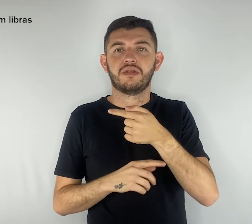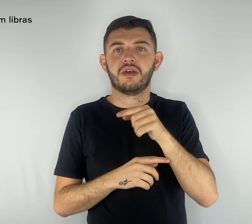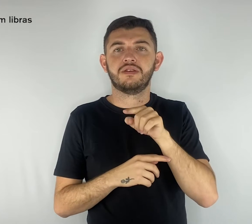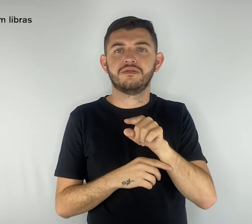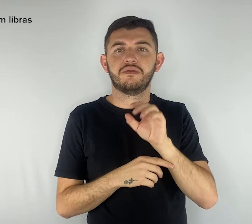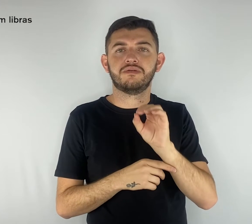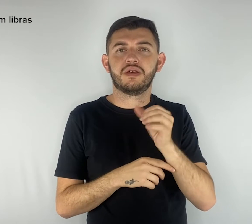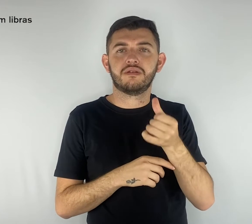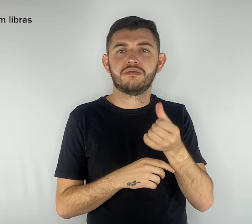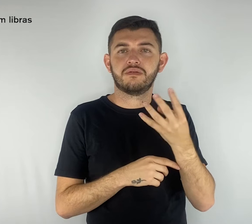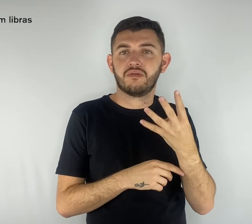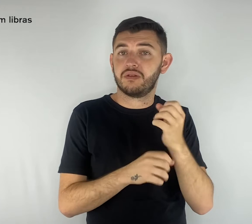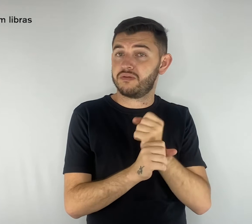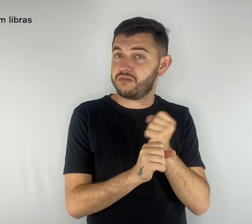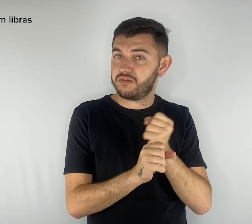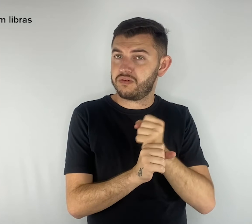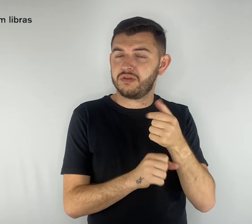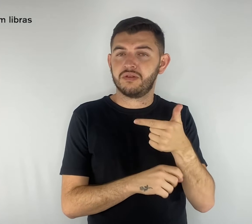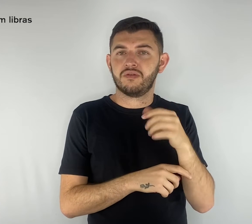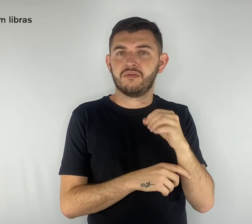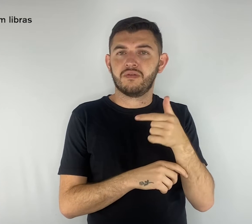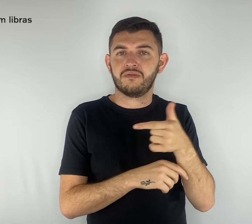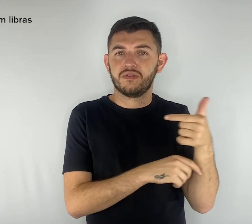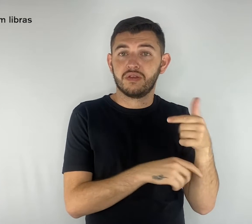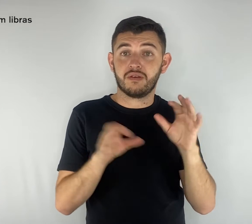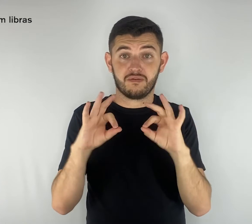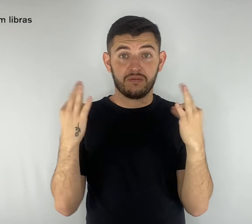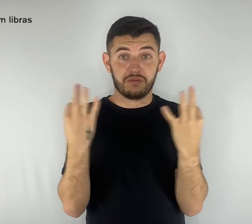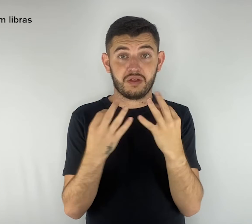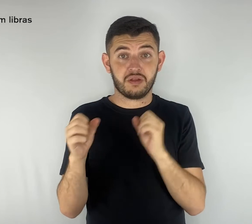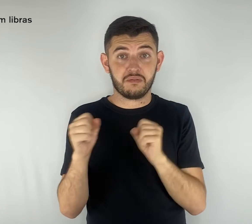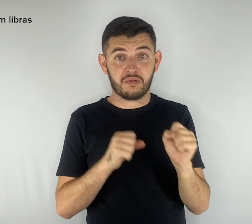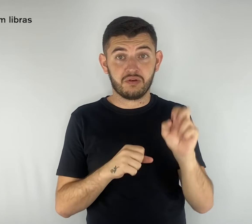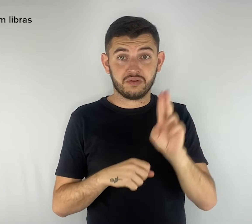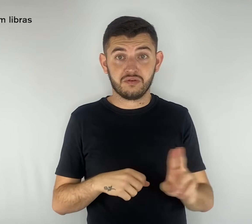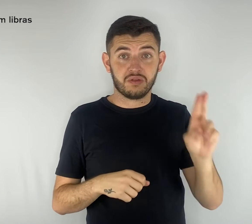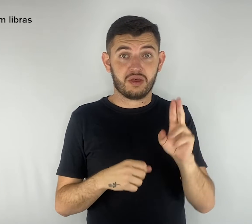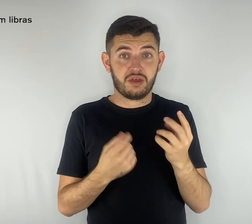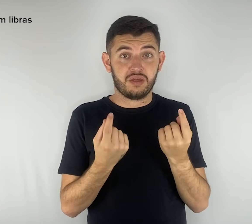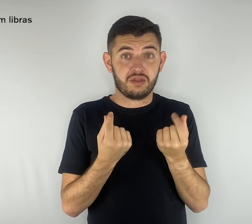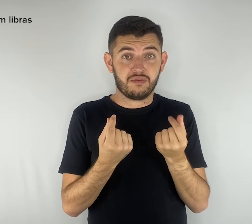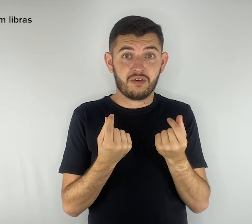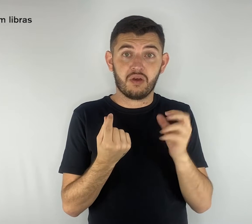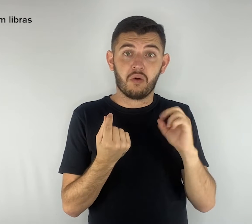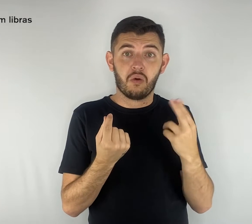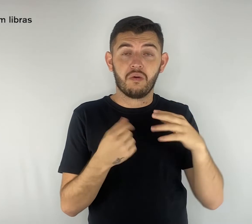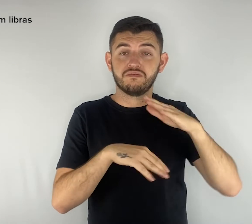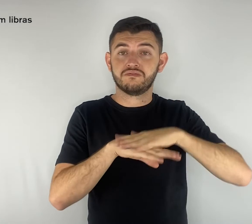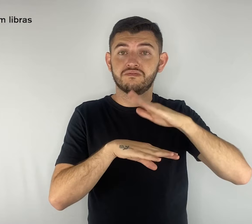7.064 de 2022, as famílias podem usar a quantia e complementar com recursos